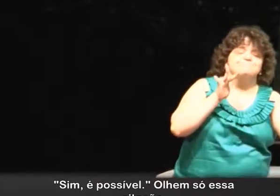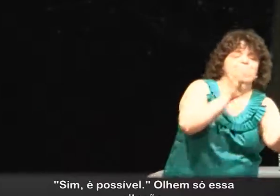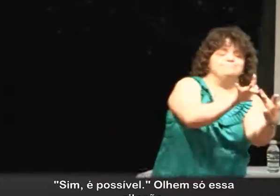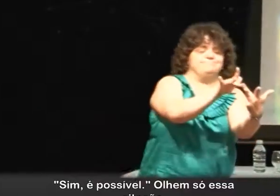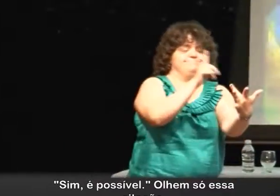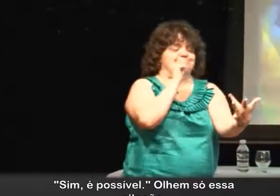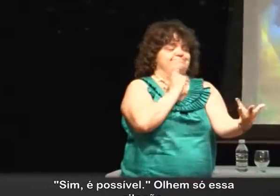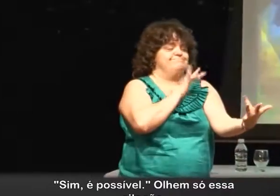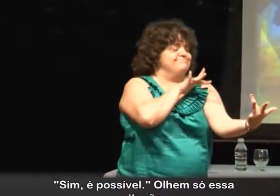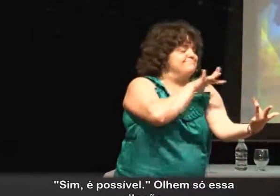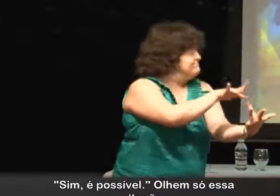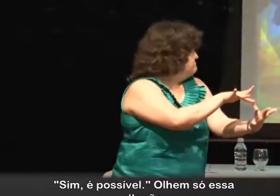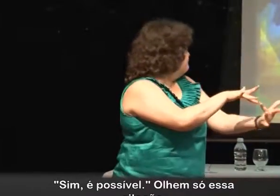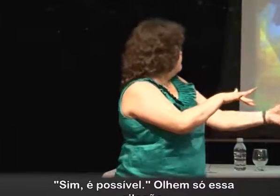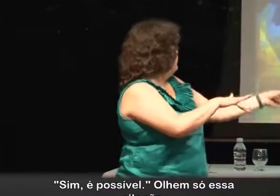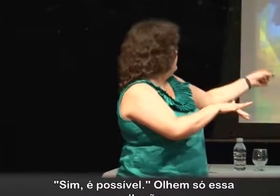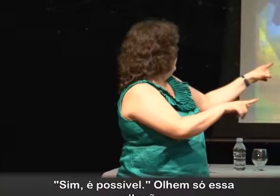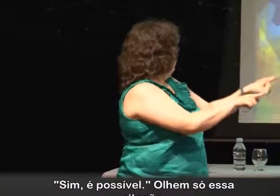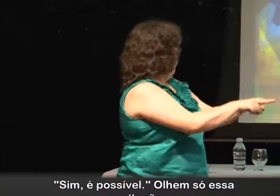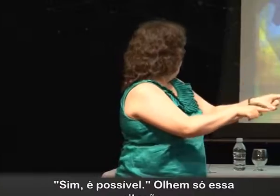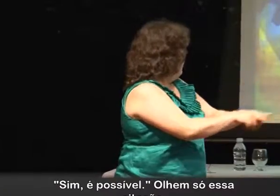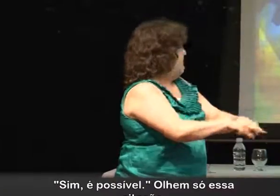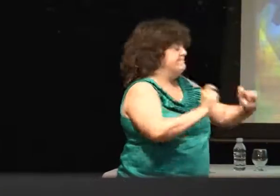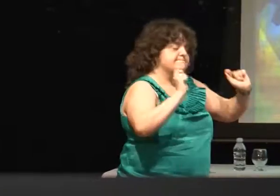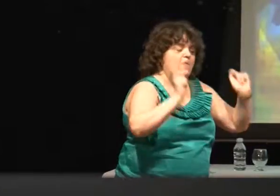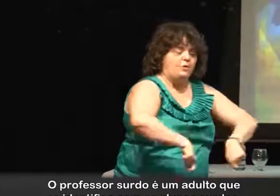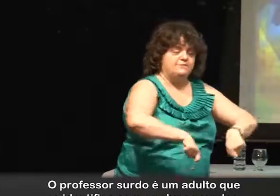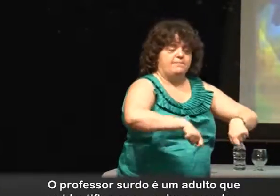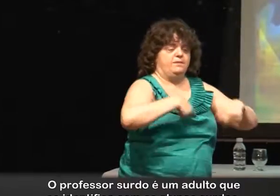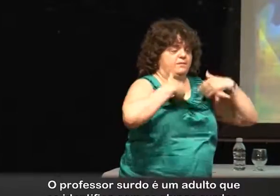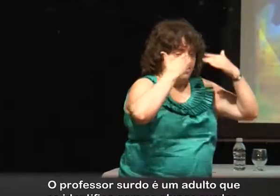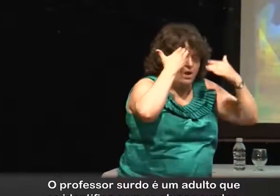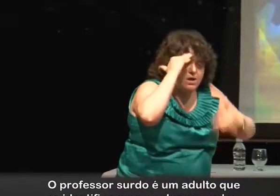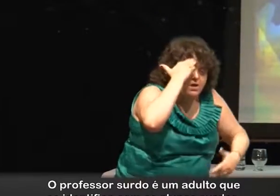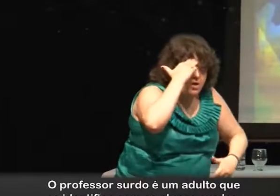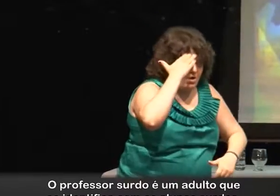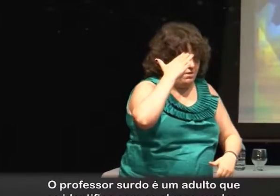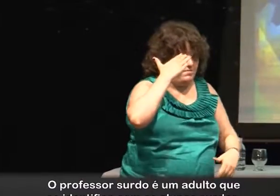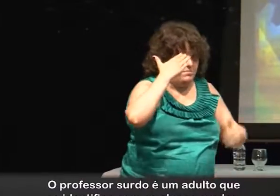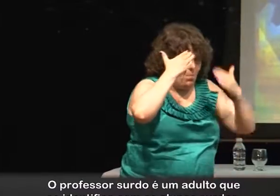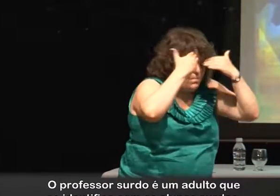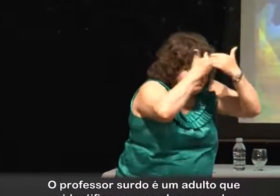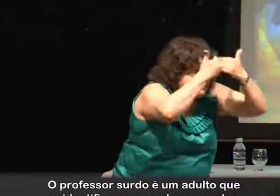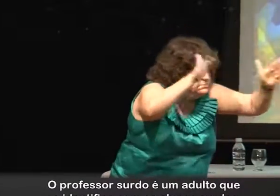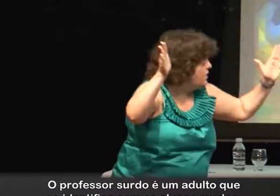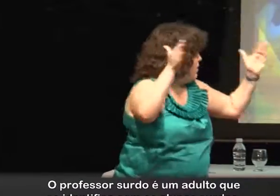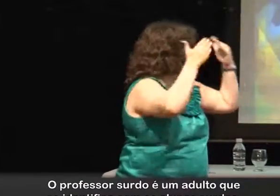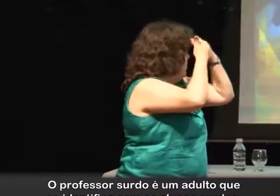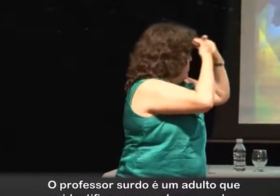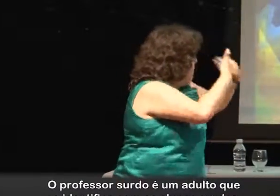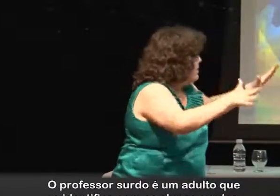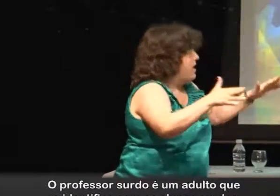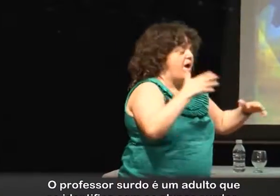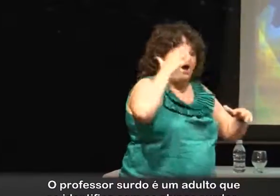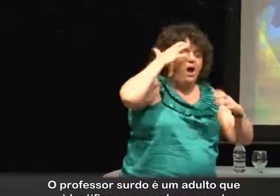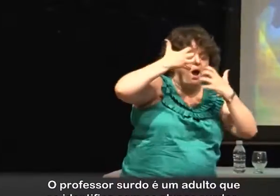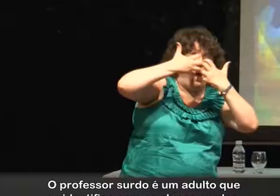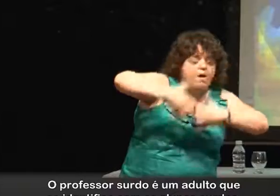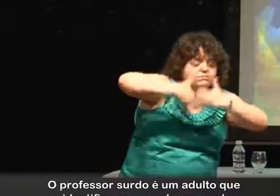Sim, é possível. Olha só essa citação. O professor surdo é um adulto que se identifica com os